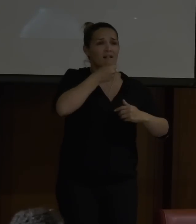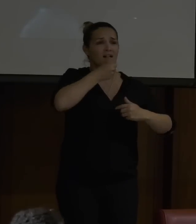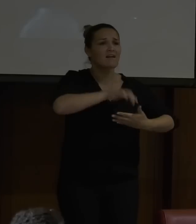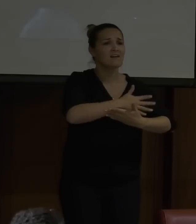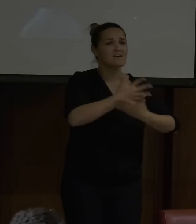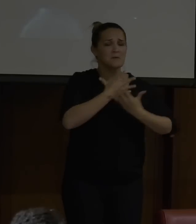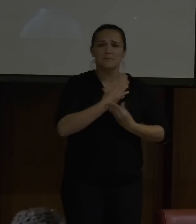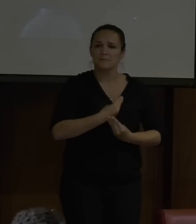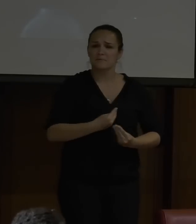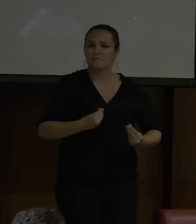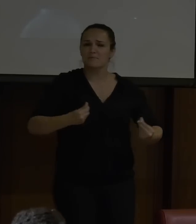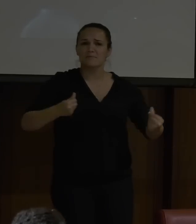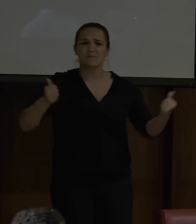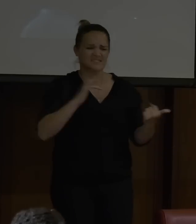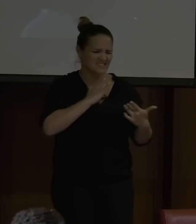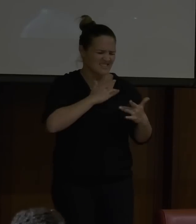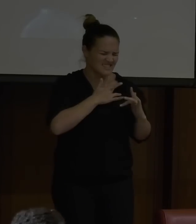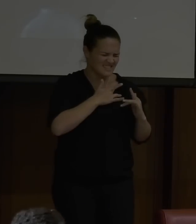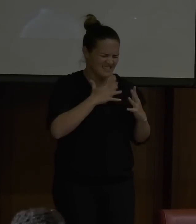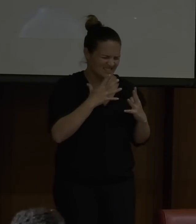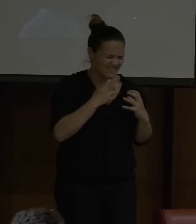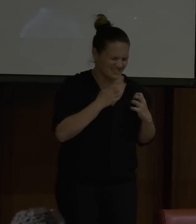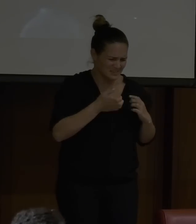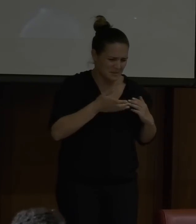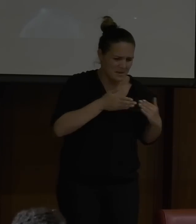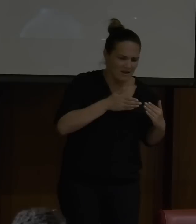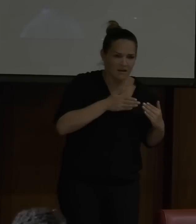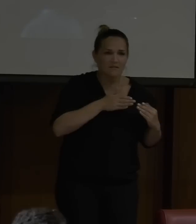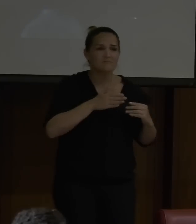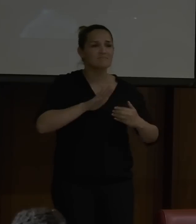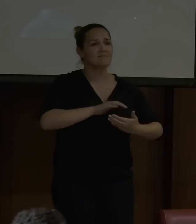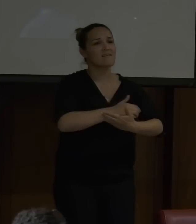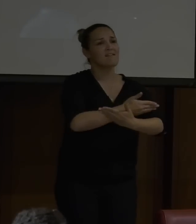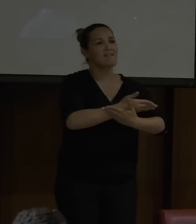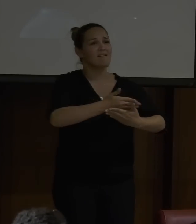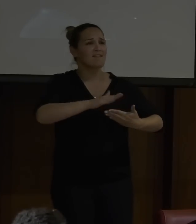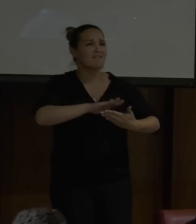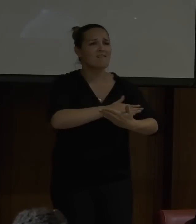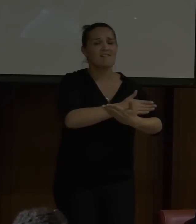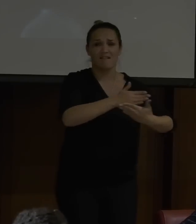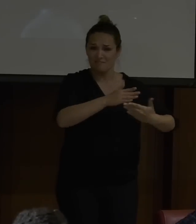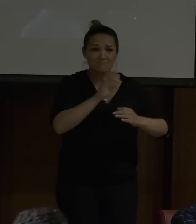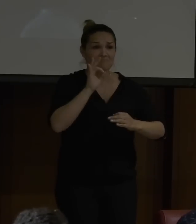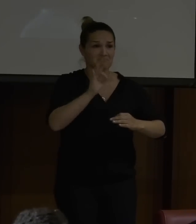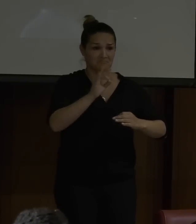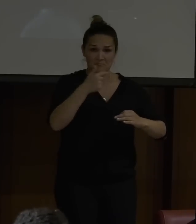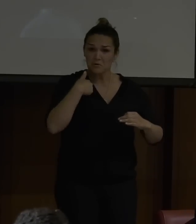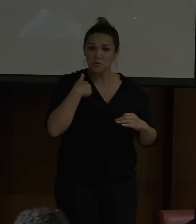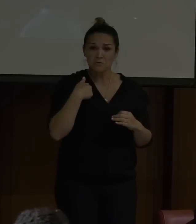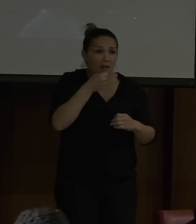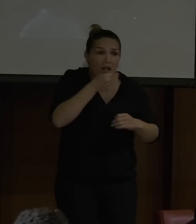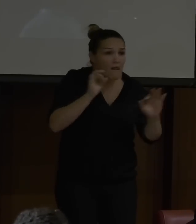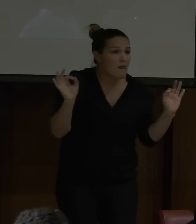la pena matara enseguida, ya de este hombre nadie va a acordar. Y es